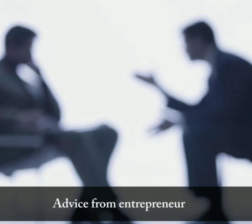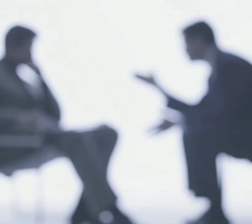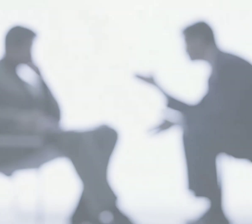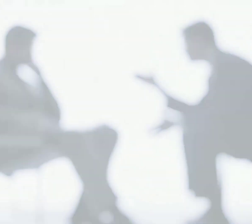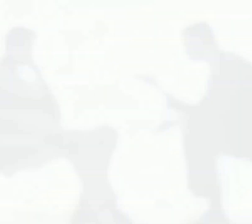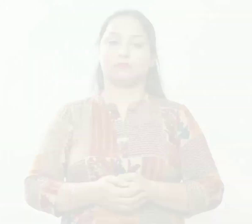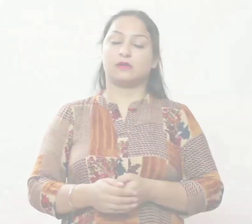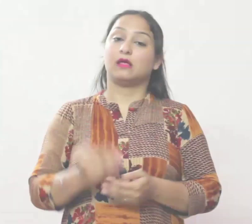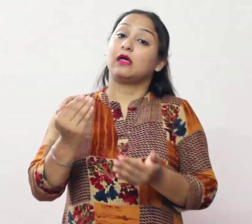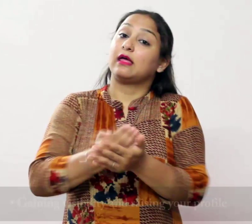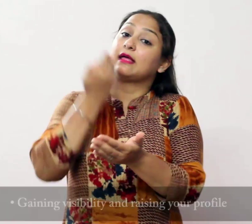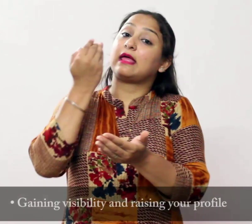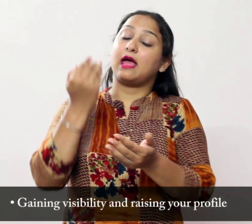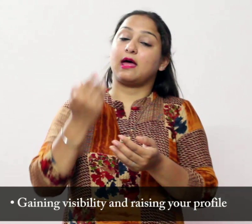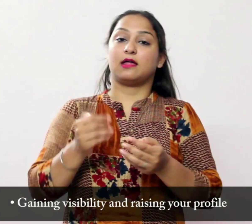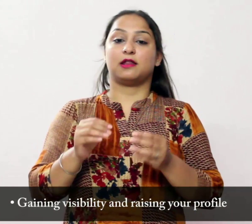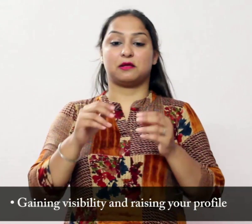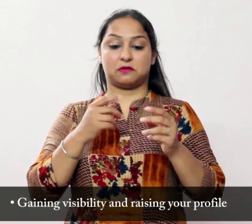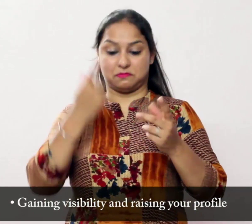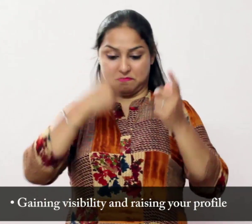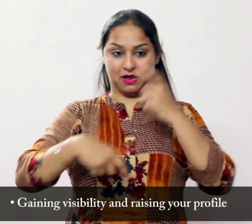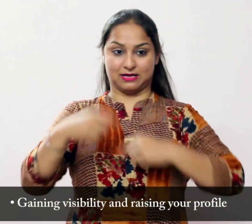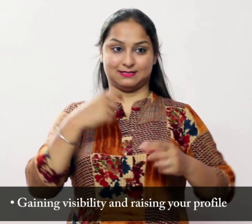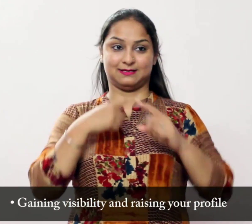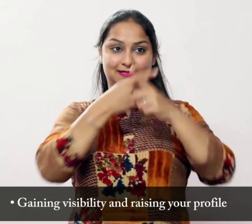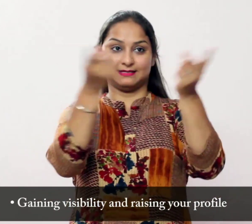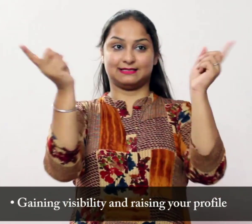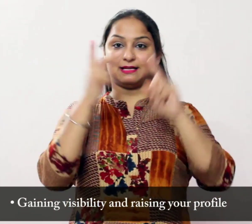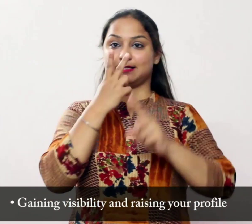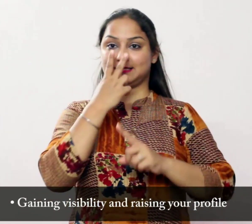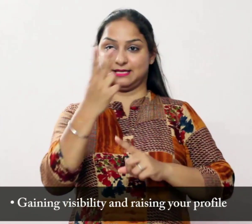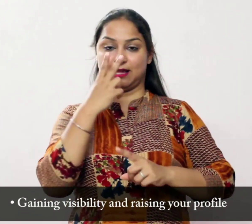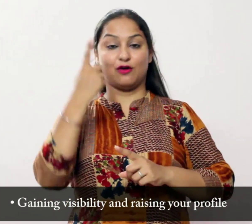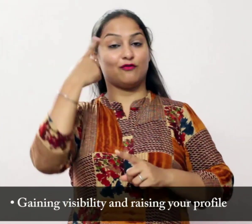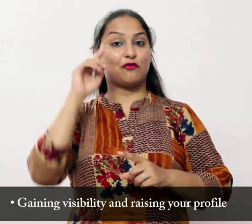ईर्ष्यता प्राप्त करना और अपना प्रोफाइल बढ़ाना।